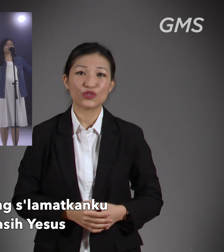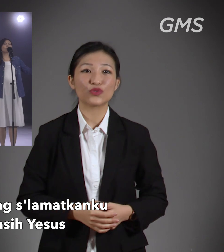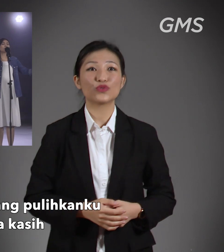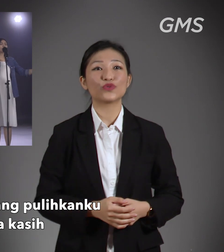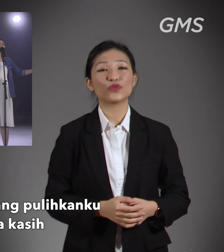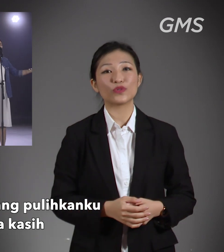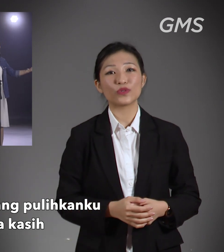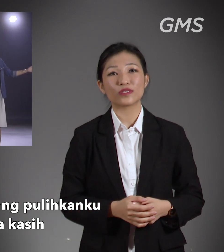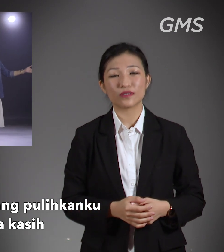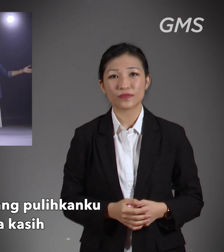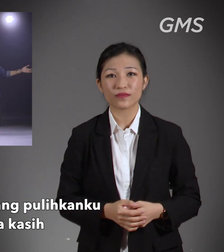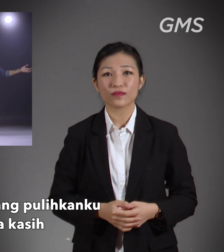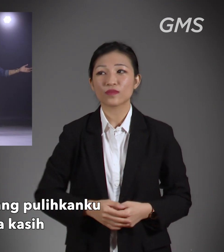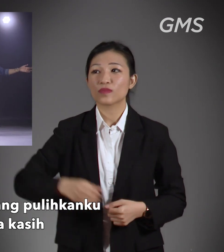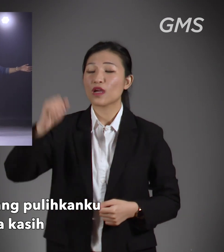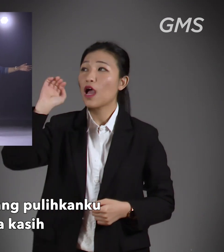Yesus.